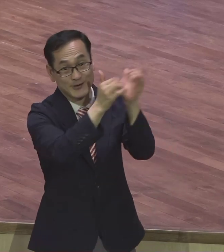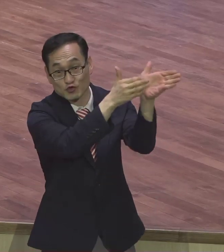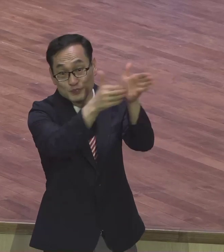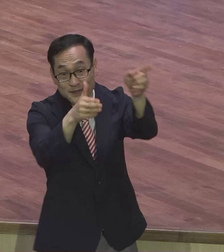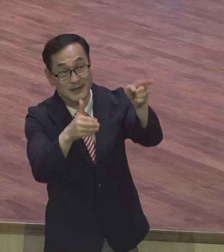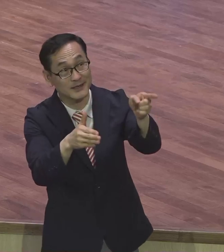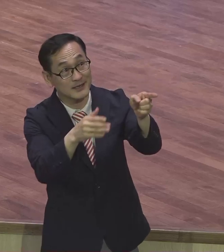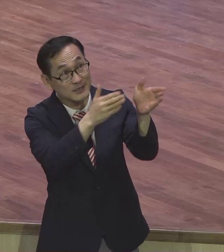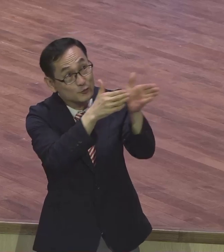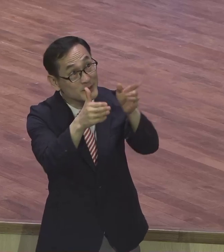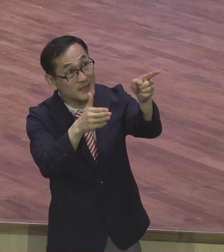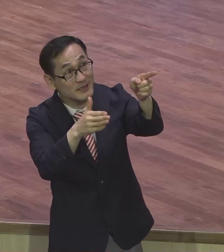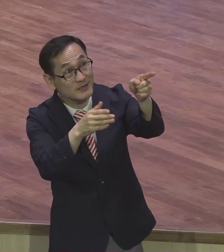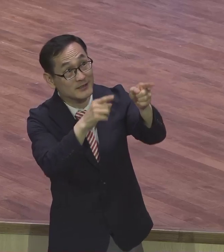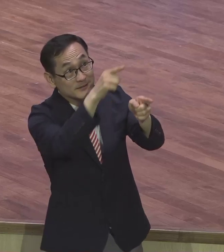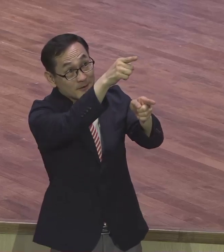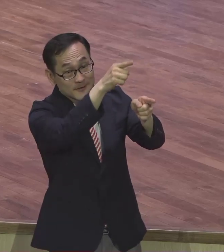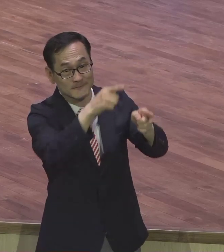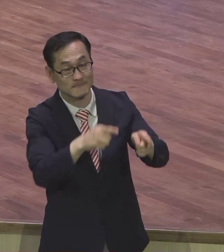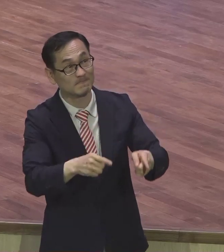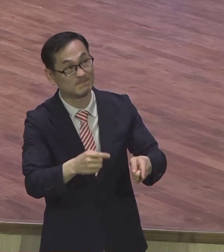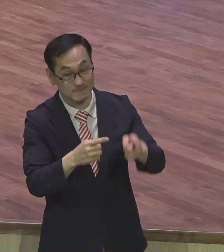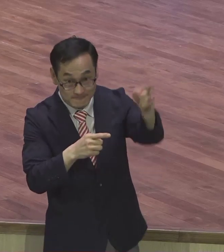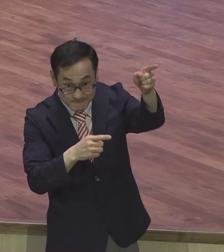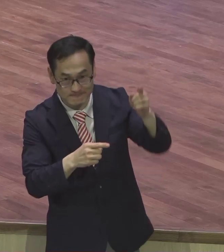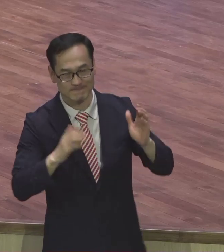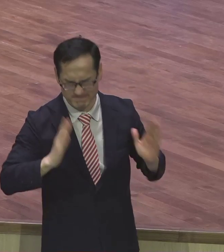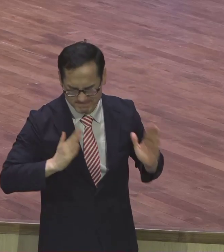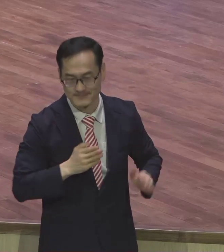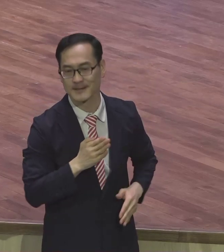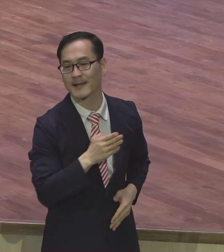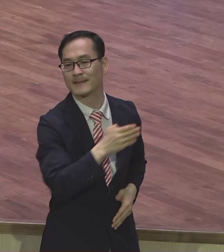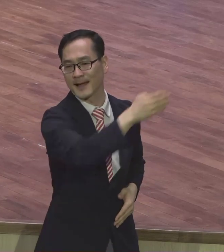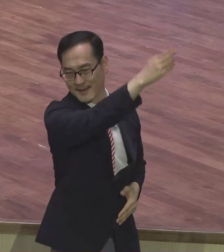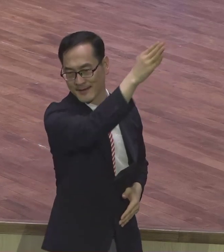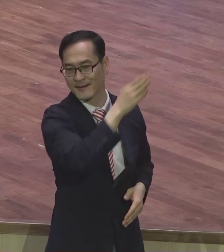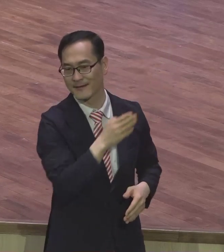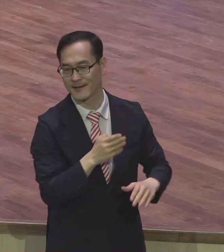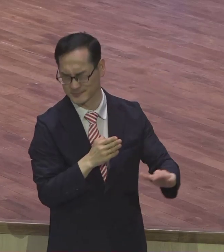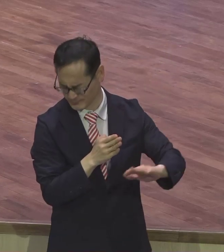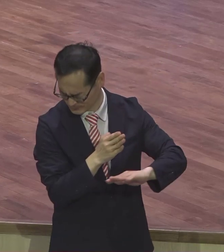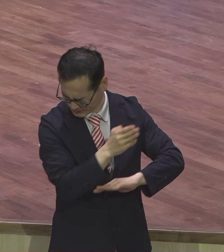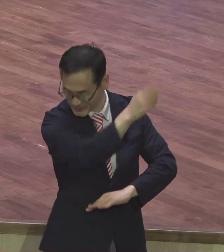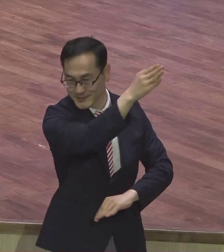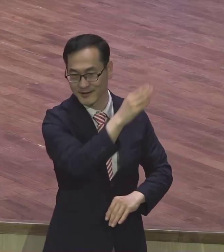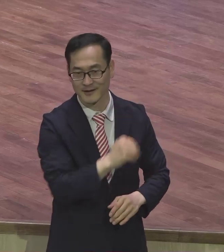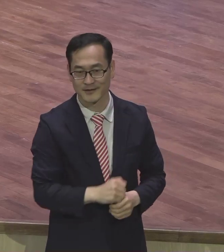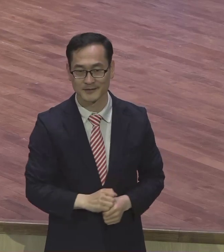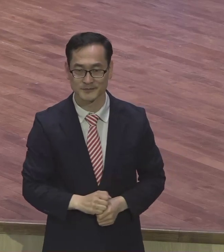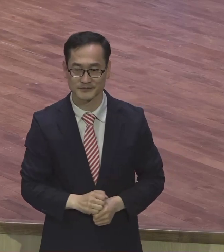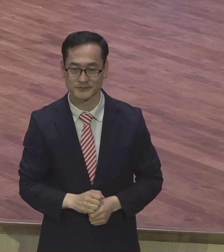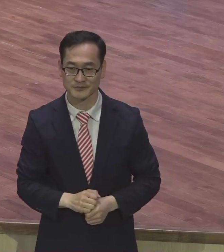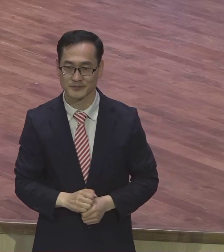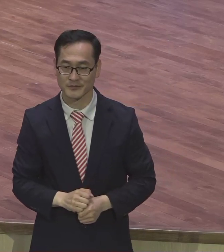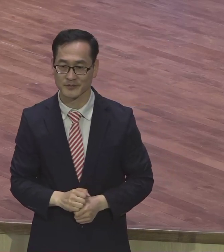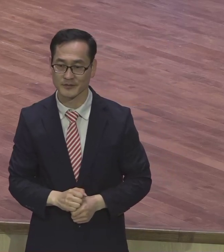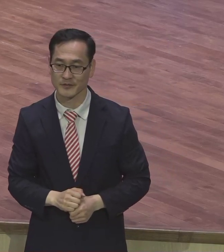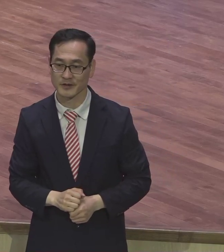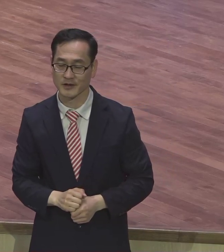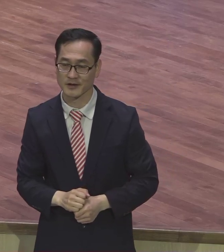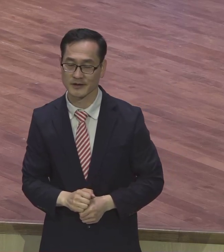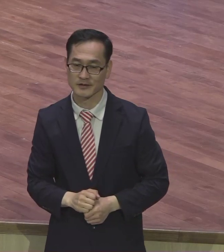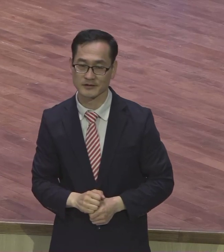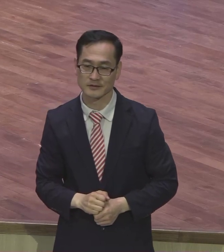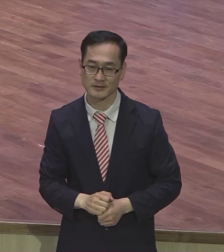내가 지금 달려간다 당당하게 고백했습니다 사도 바울은 올바른 열심을 가지고 이제